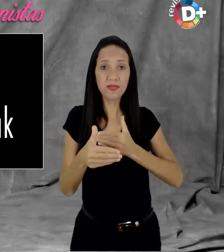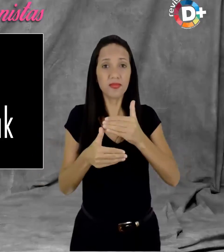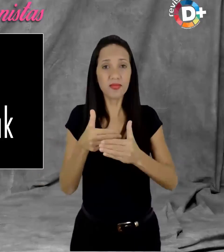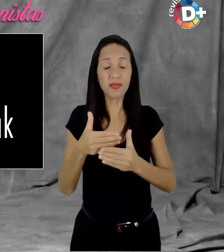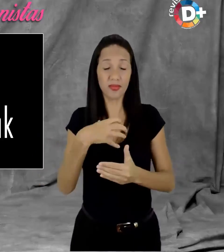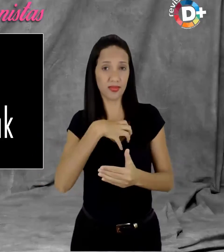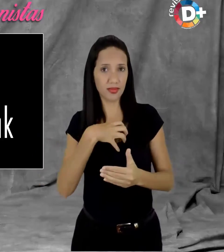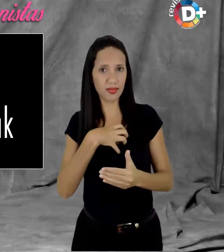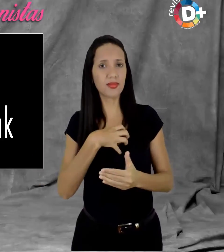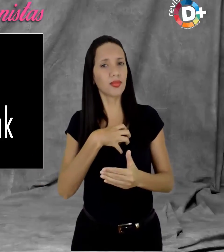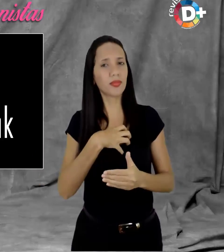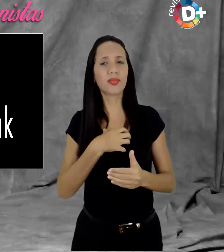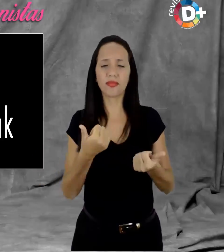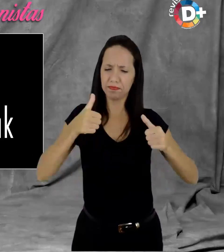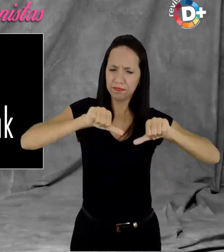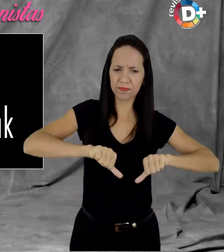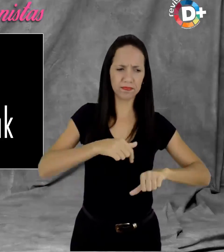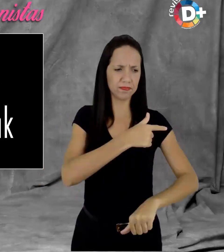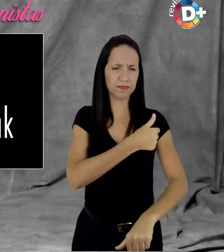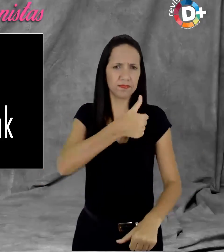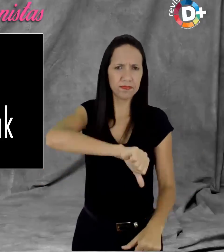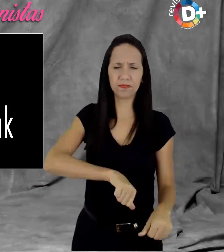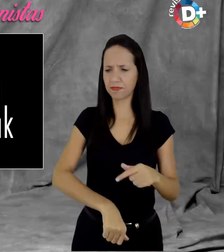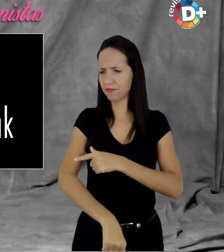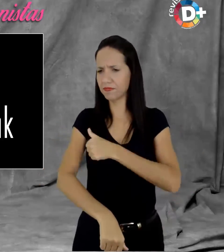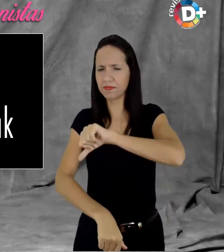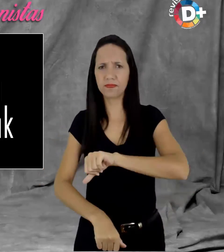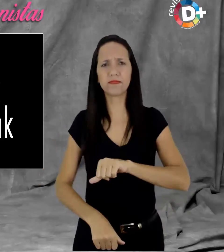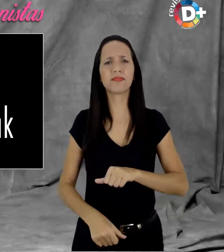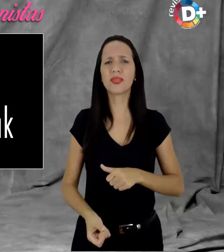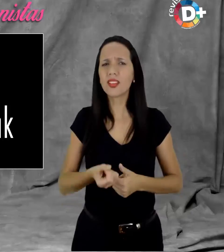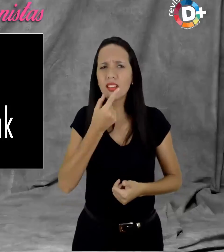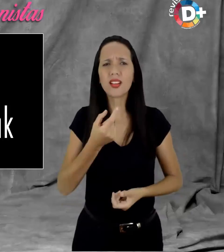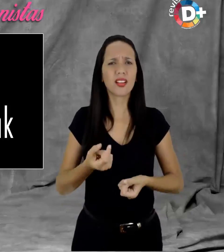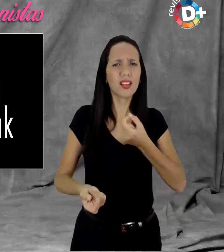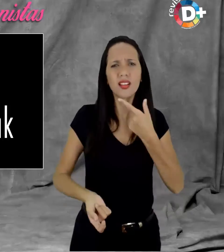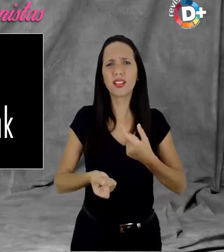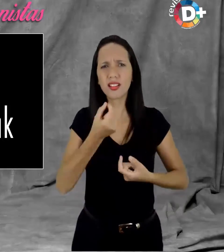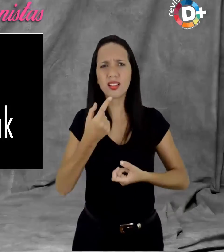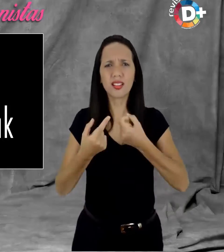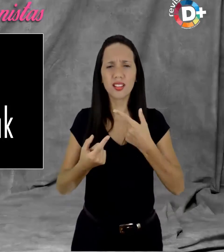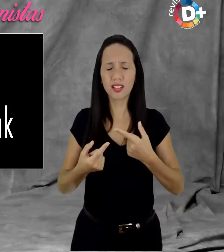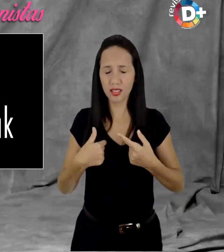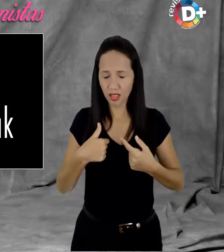tem sintomas e, então, toma corticoide. Entrava em pânico toda vez que a perna começava a